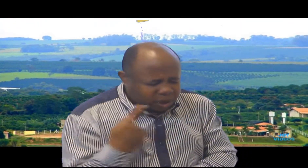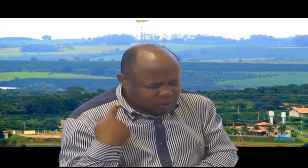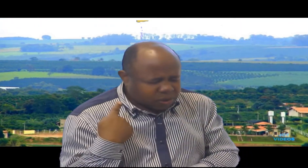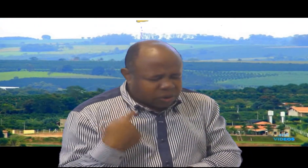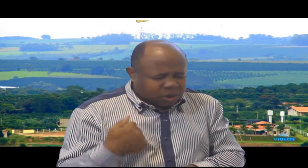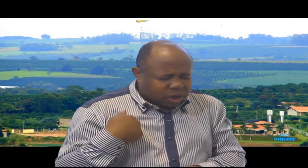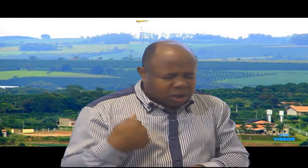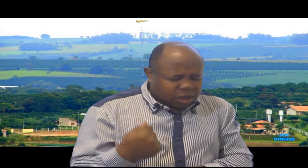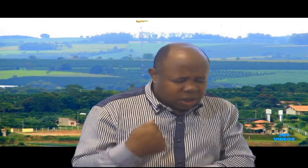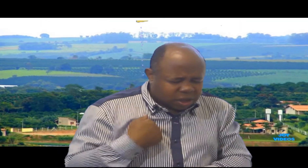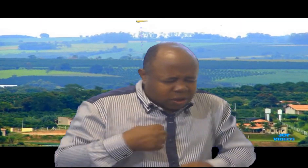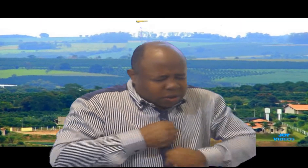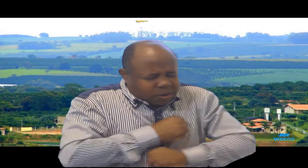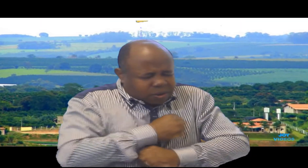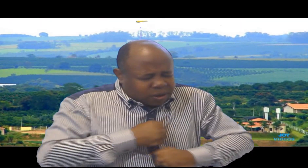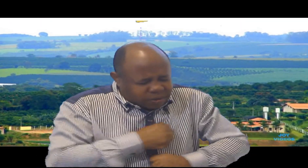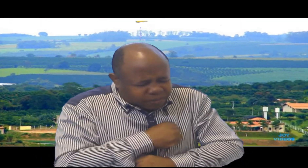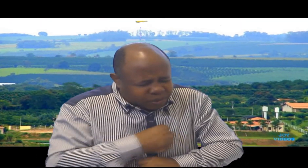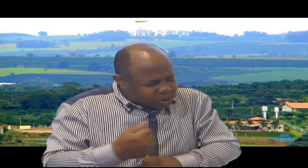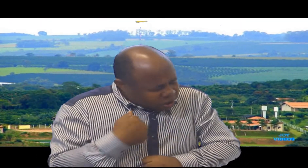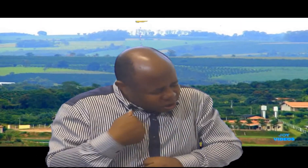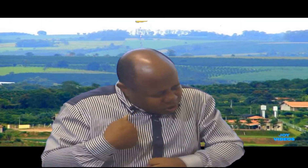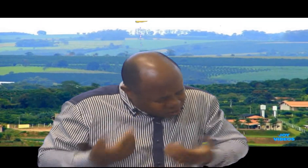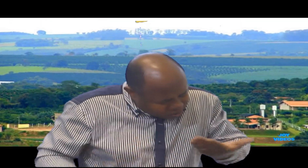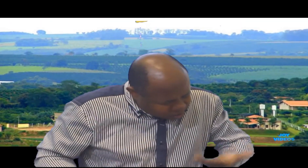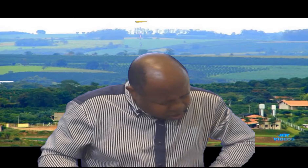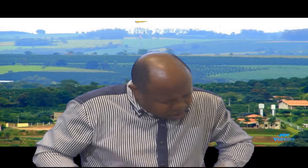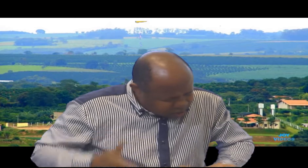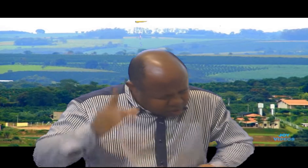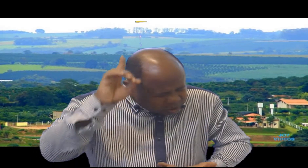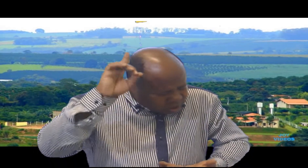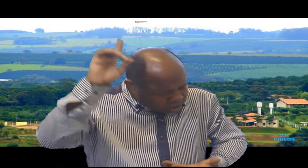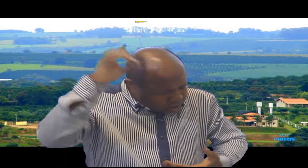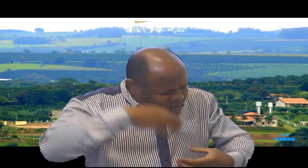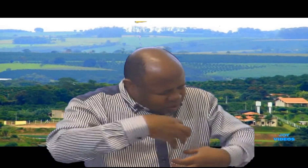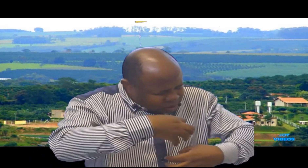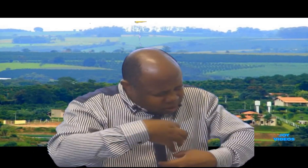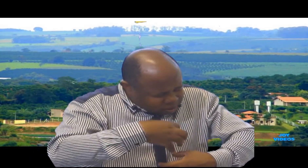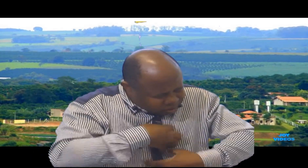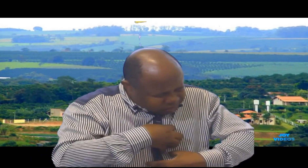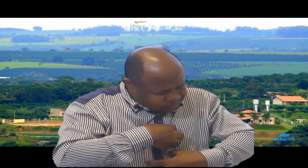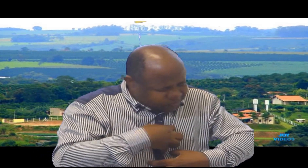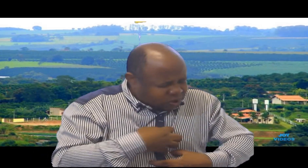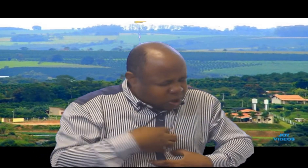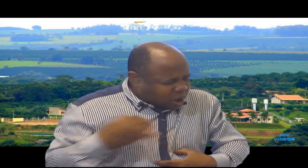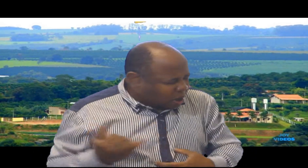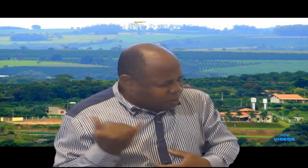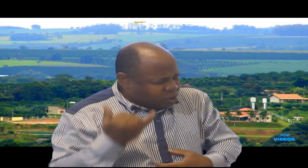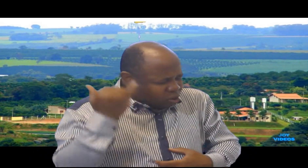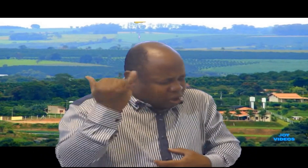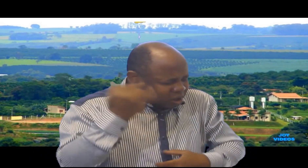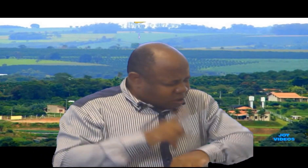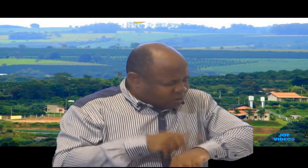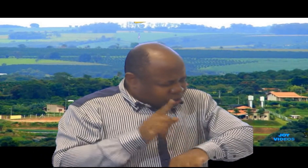como um servo de Deus, Pai, eu sinto grande necessidade de, neste momento, entregar as minhas mãos às pessoas que